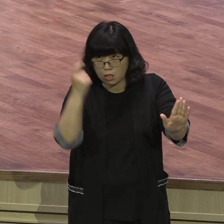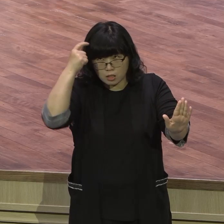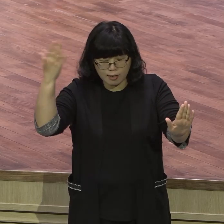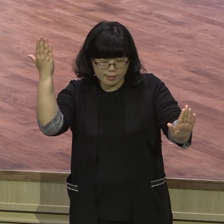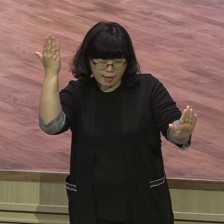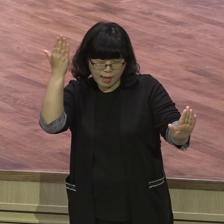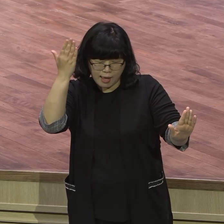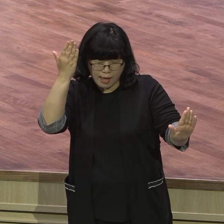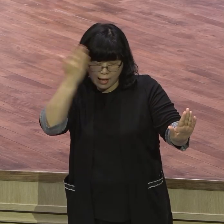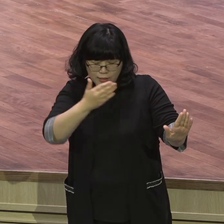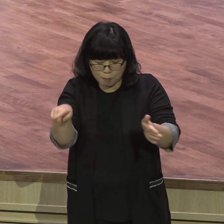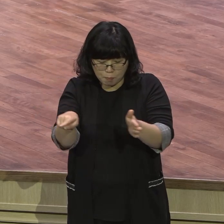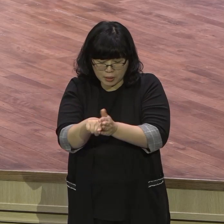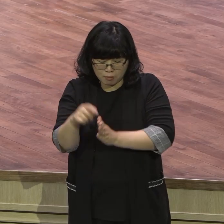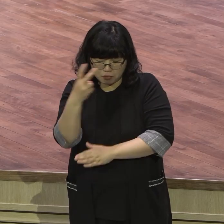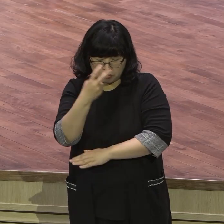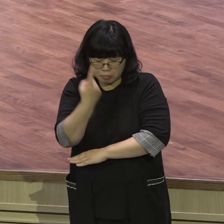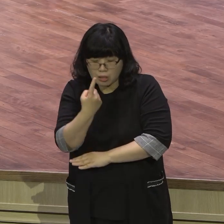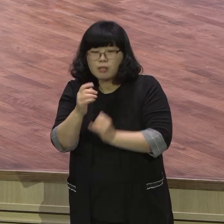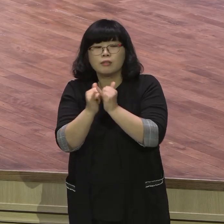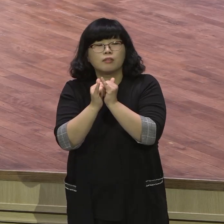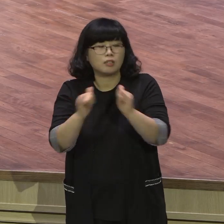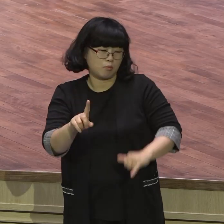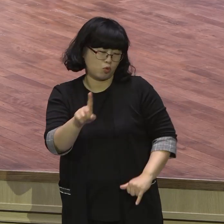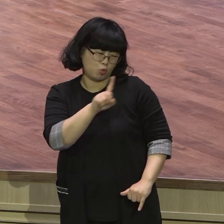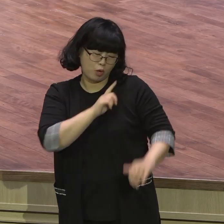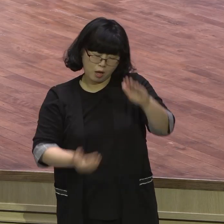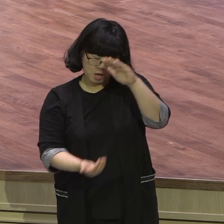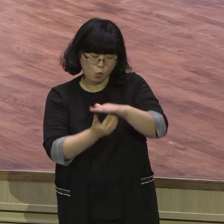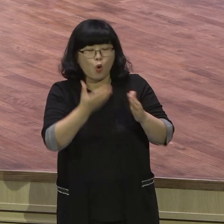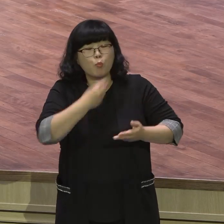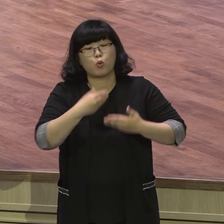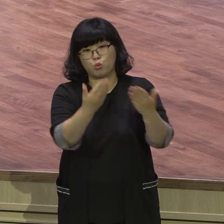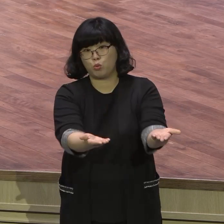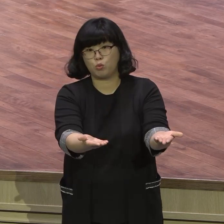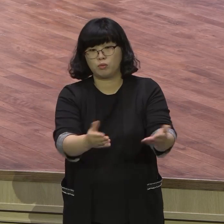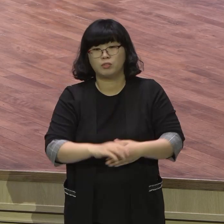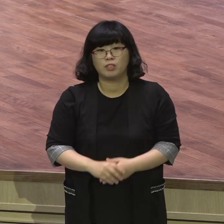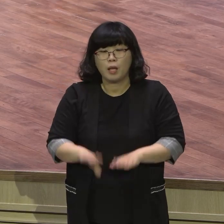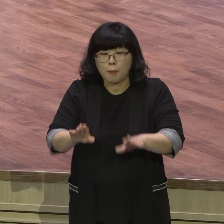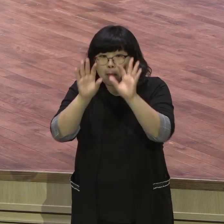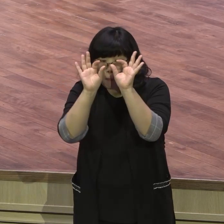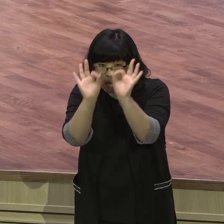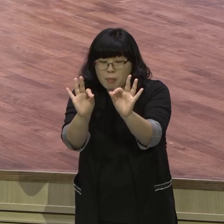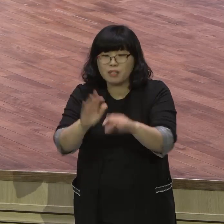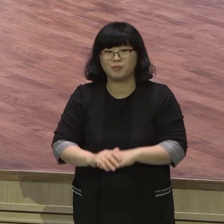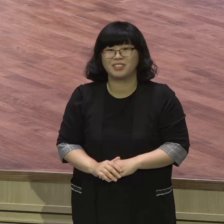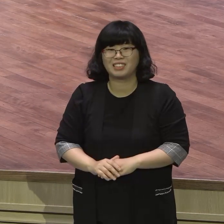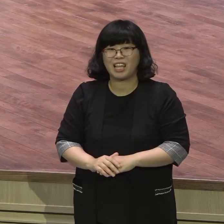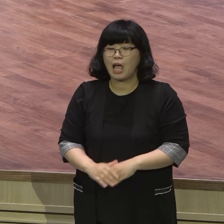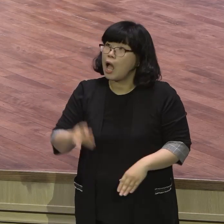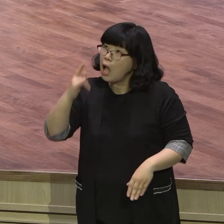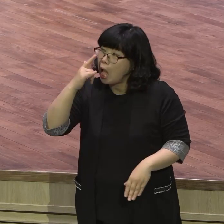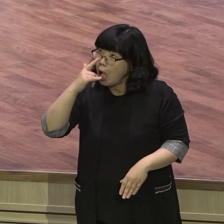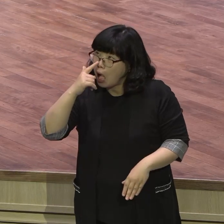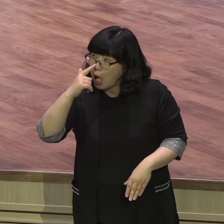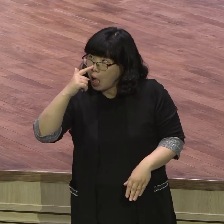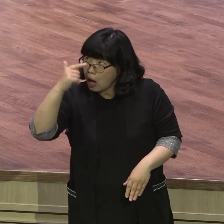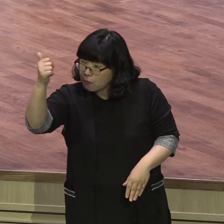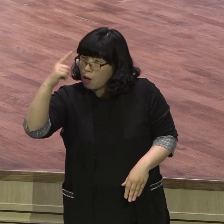마태봉 10장 37절에 이렇게 말씀하십니다 아버지나 어머니를 나보다 더 사랑하는 자는 내게